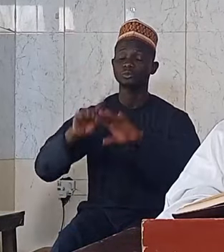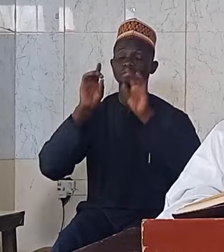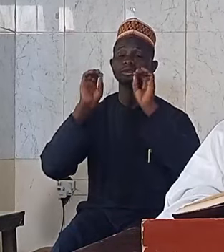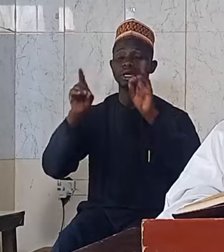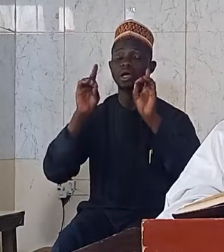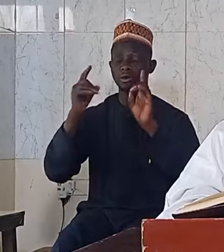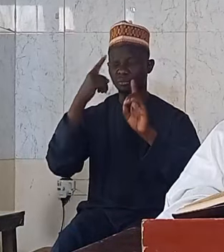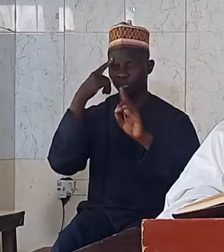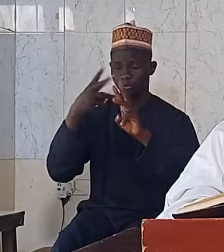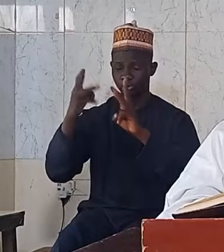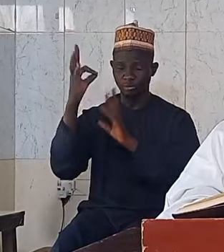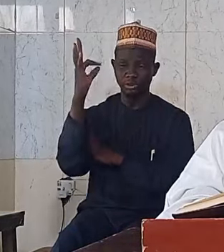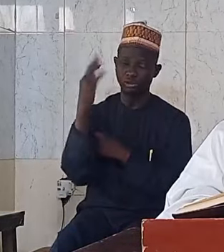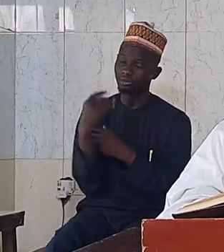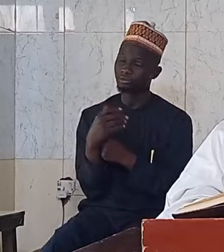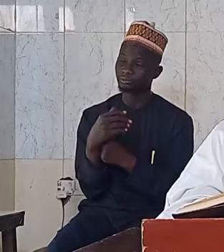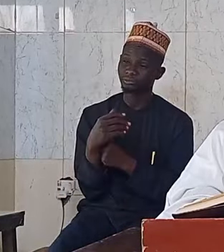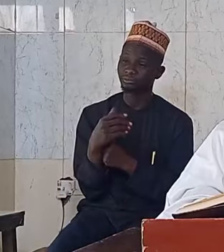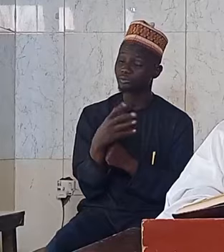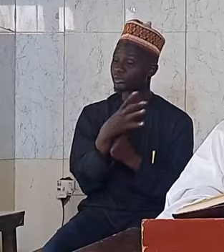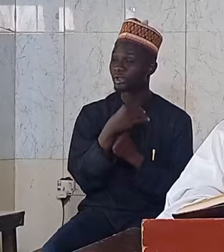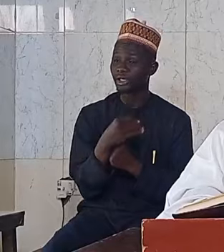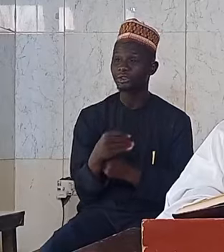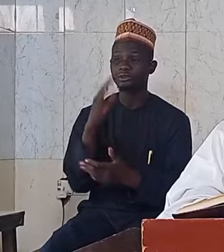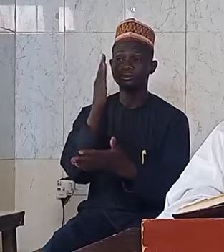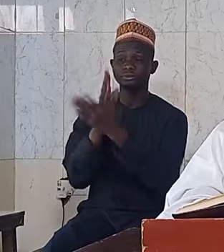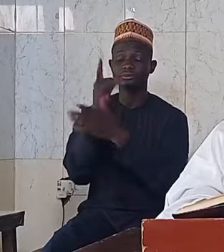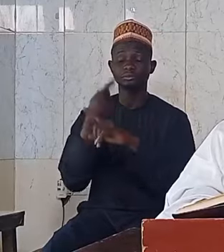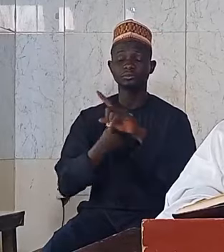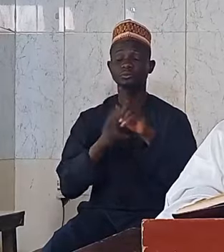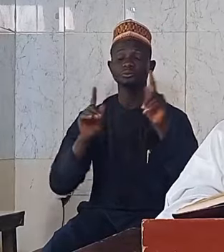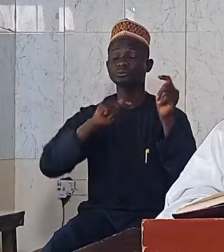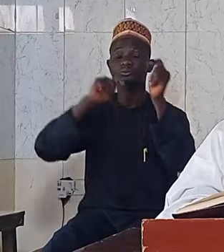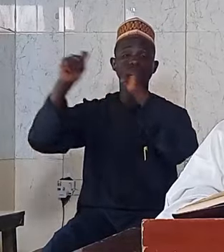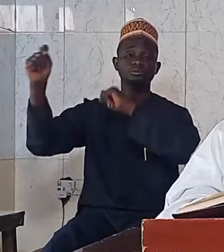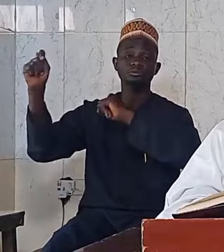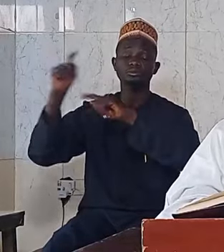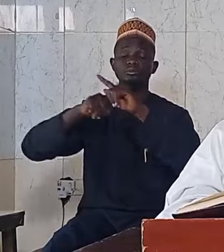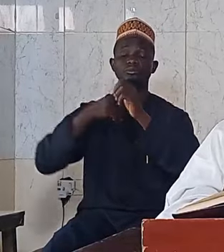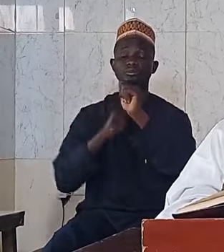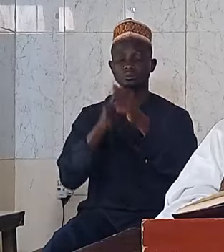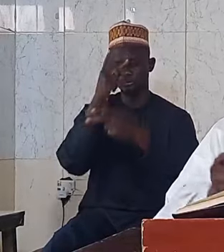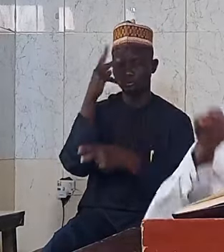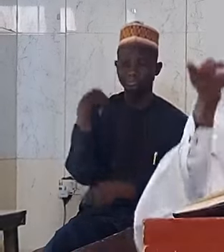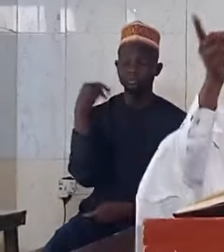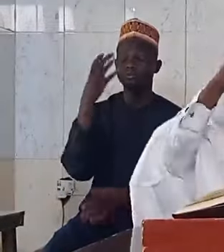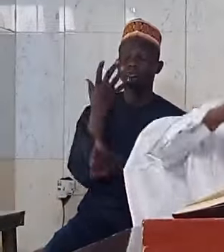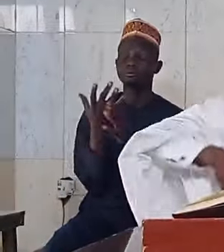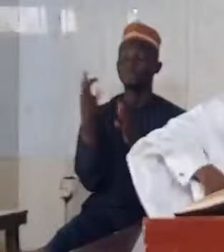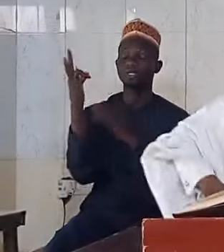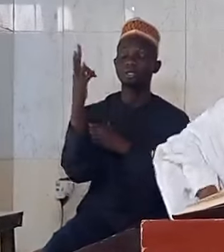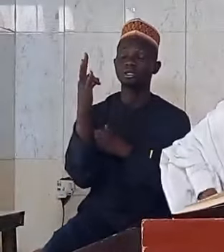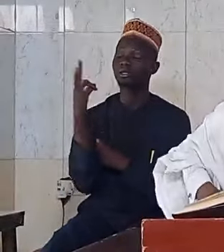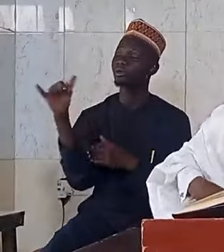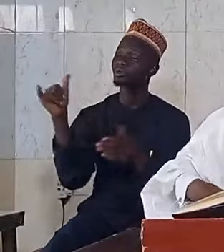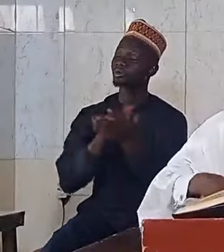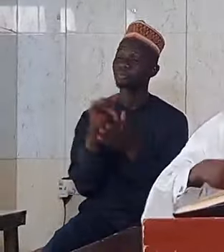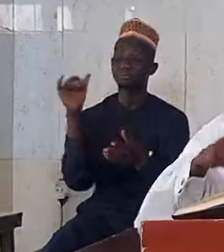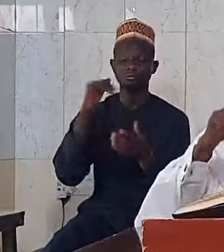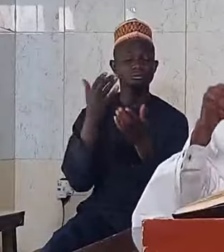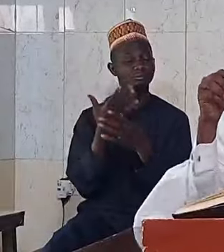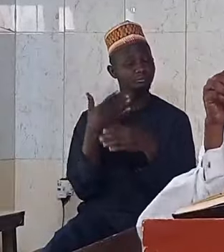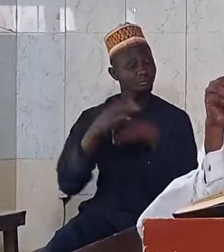zuwa ga addininsu da kuma hana su yin hijira kuma suna roƙon Allah su waɗannan bugu da ƙari